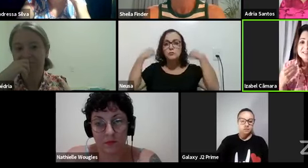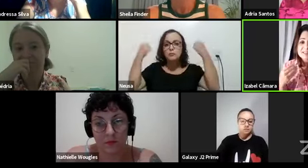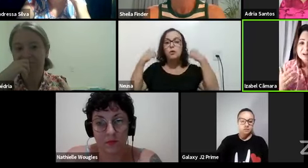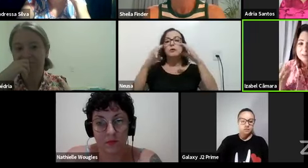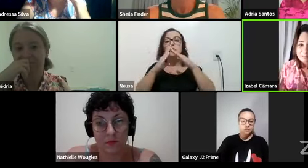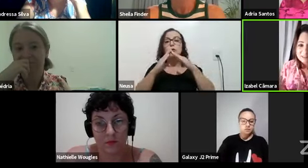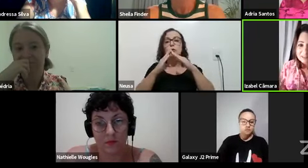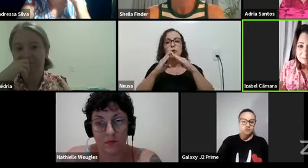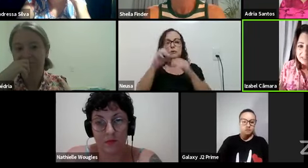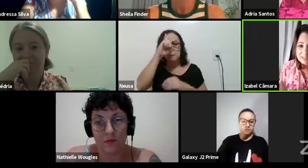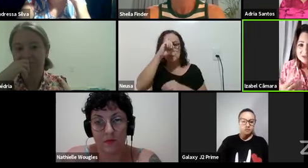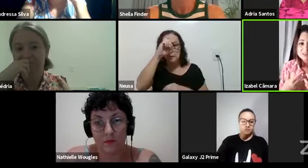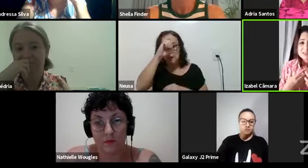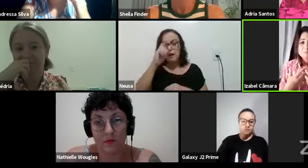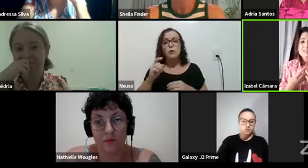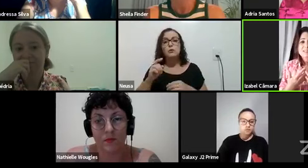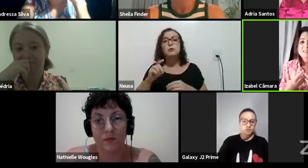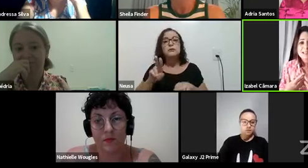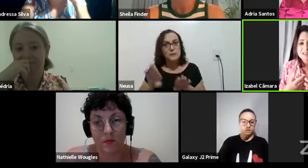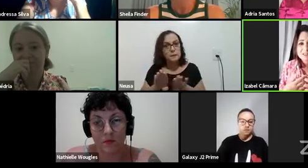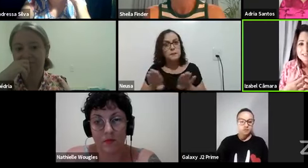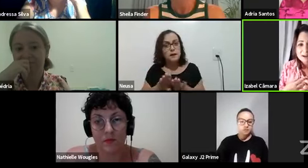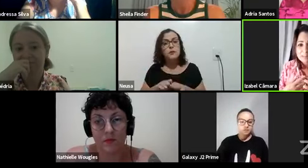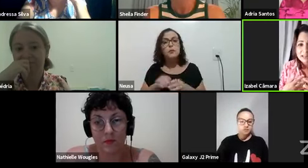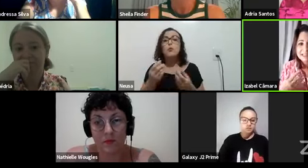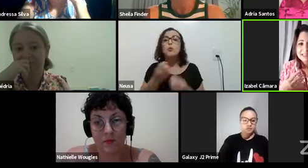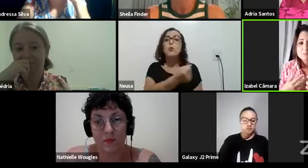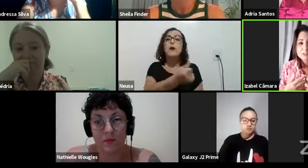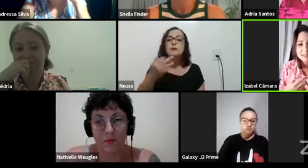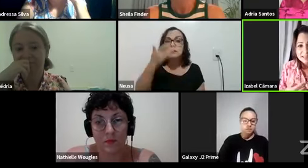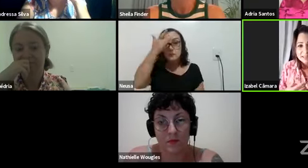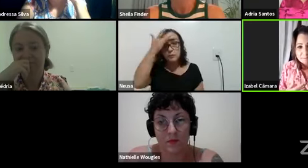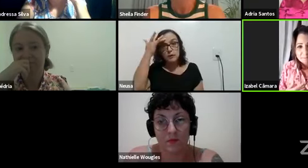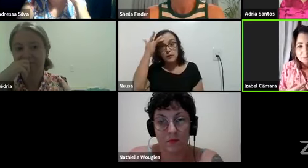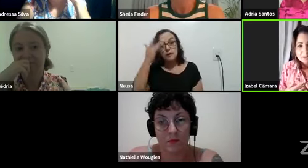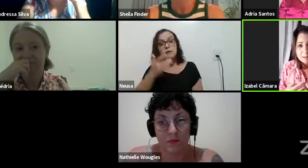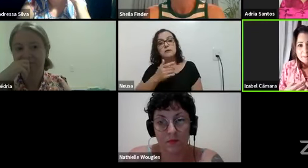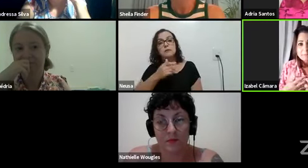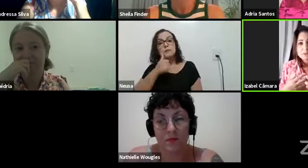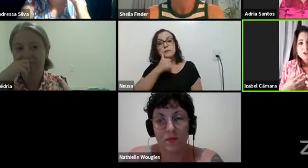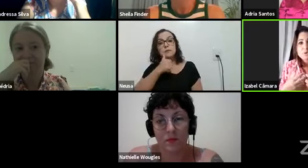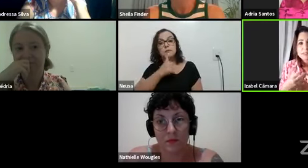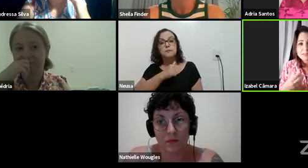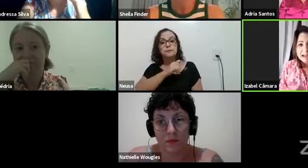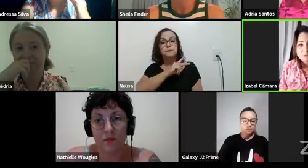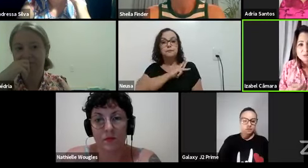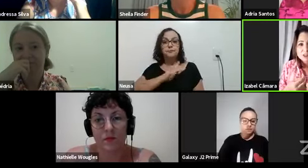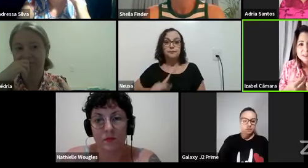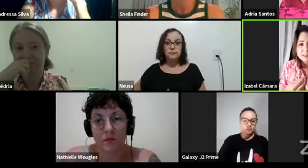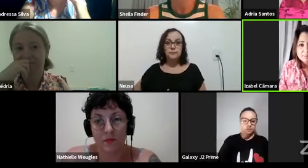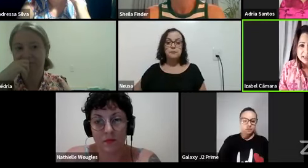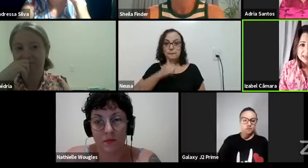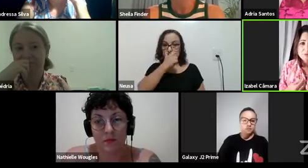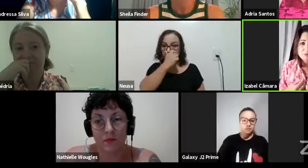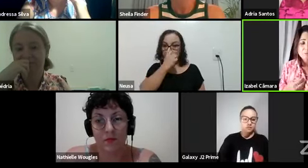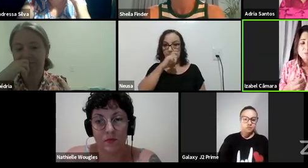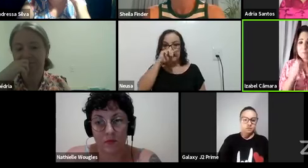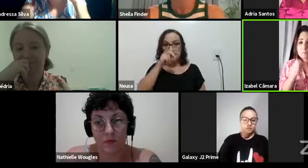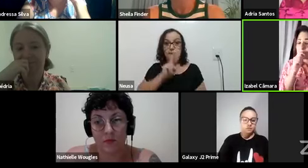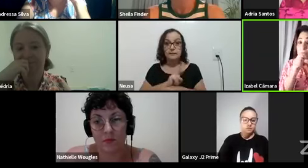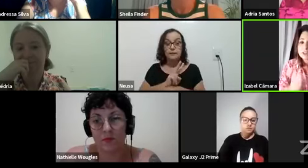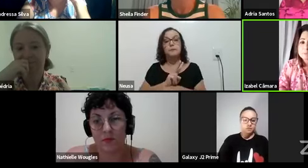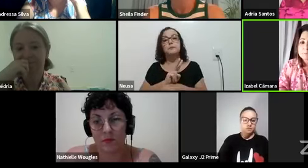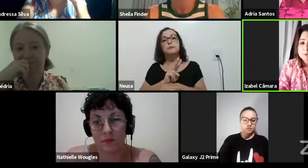na gestão da pandemia. Quantas presidentes deram belíssimos exemplos de cuidado, de